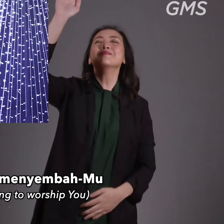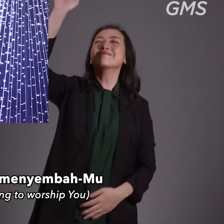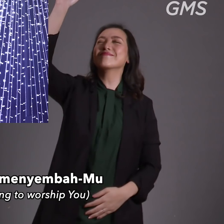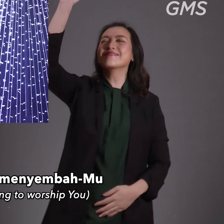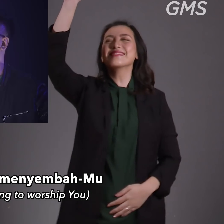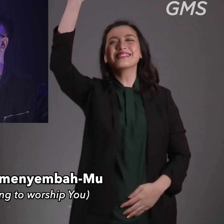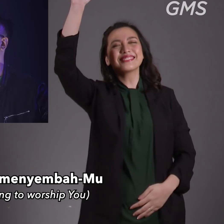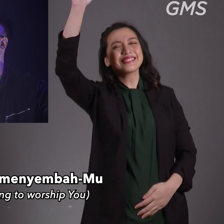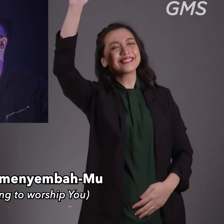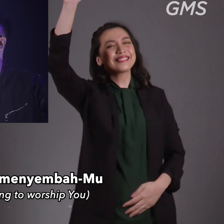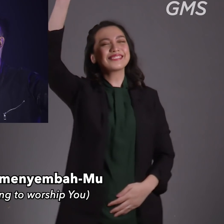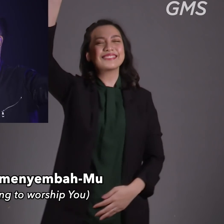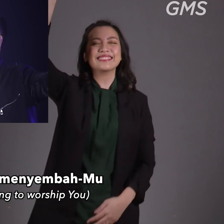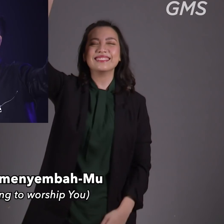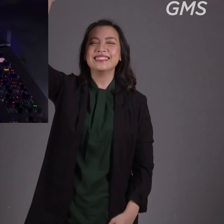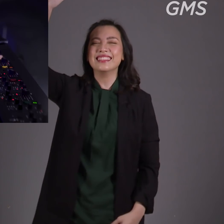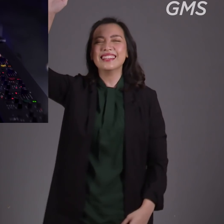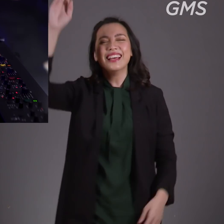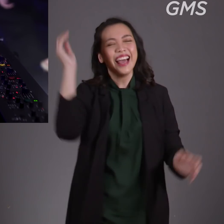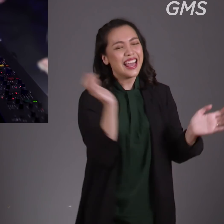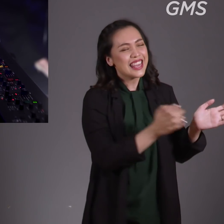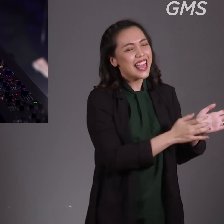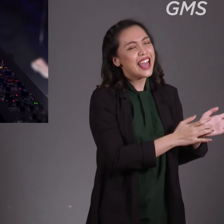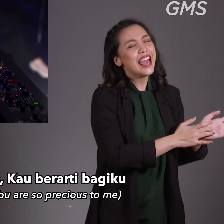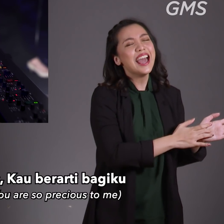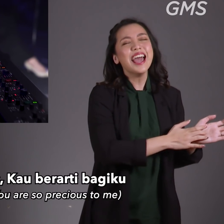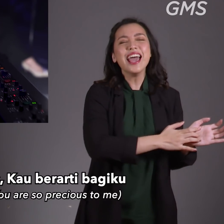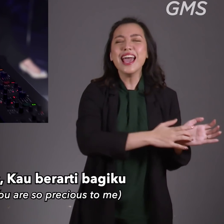menyembahmu. Mari kita panggil namanya Yesus,